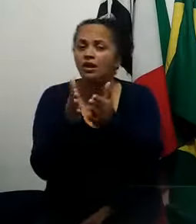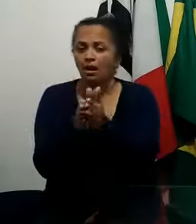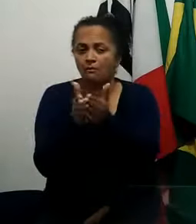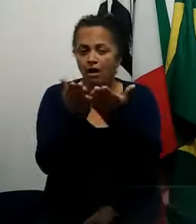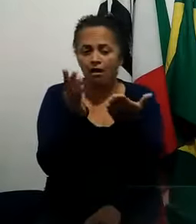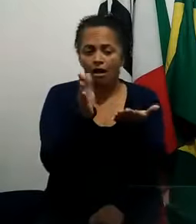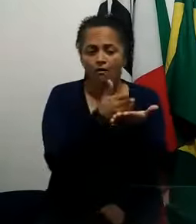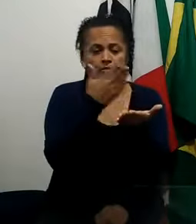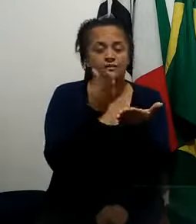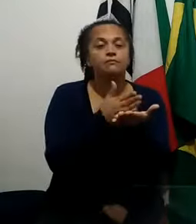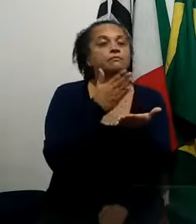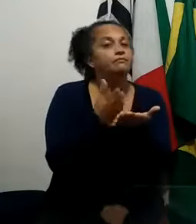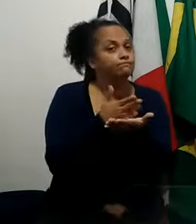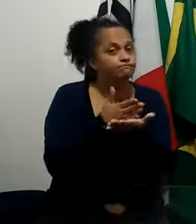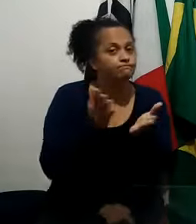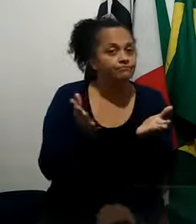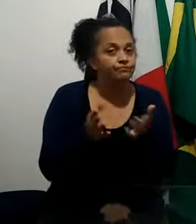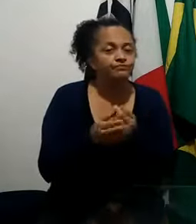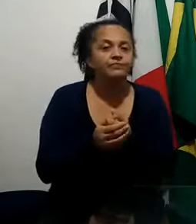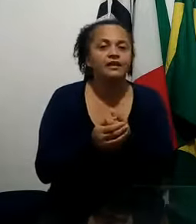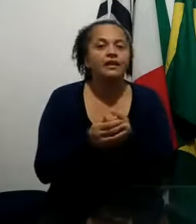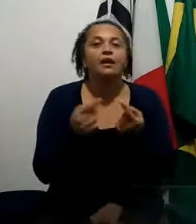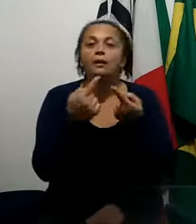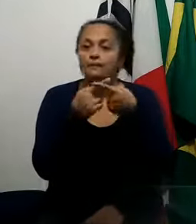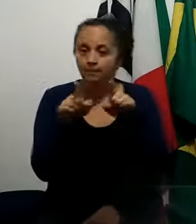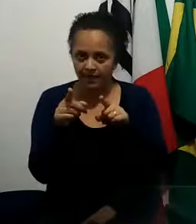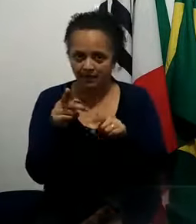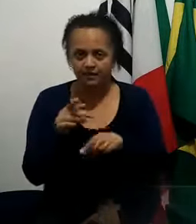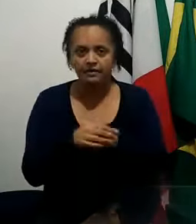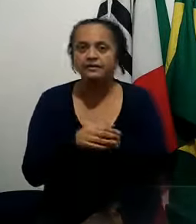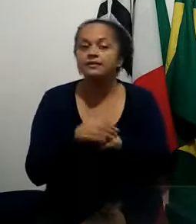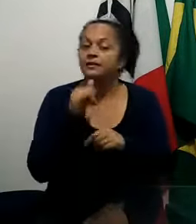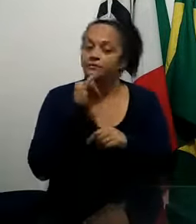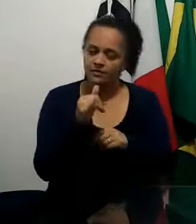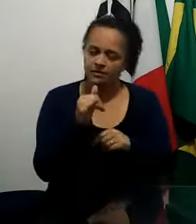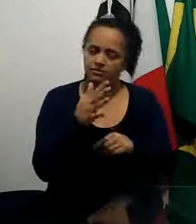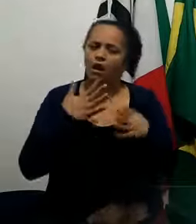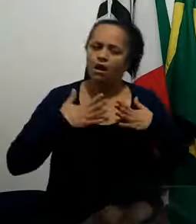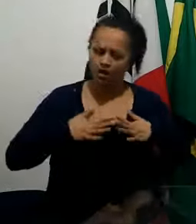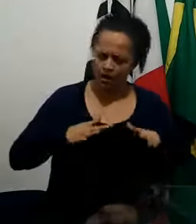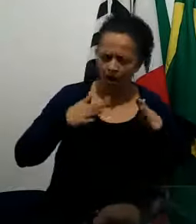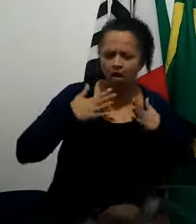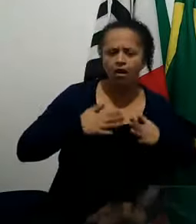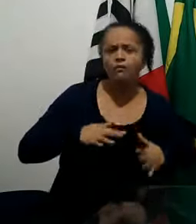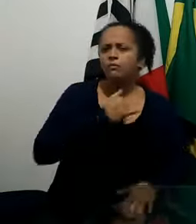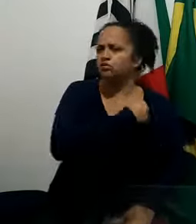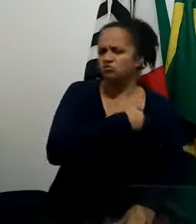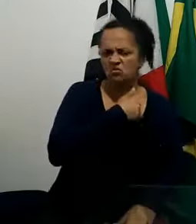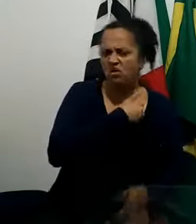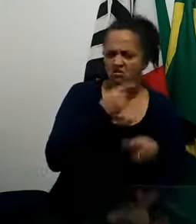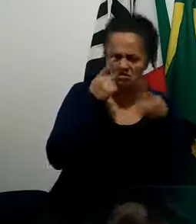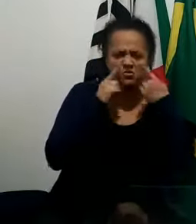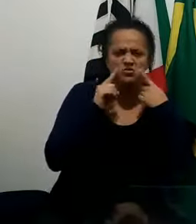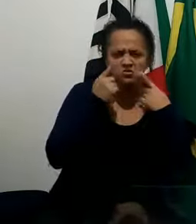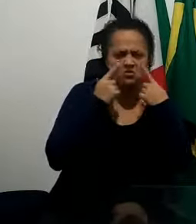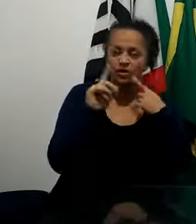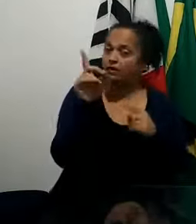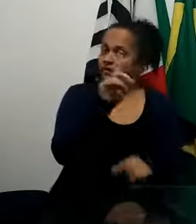selos. Mas aí vem e confortam João, diz: não chore, porque, né,